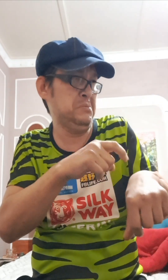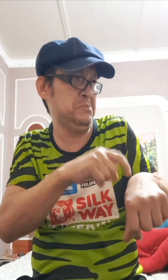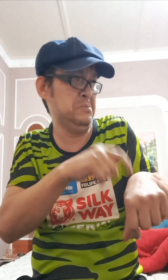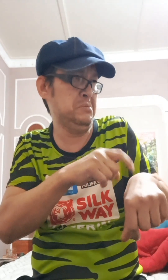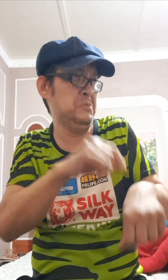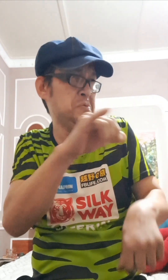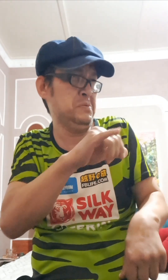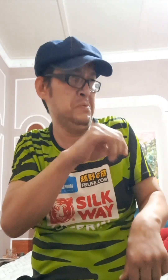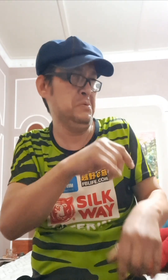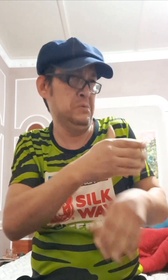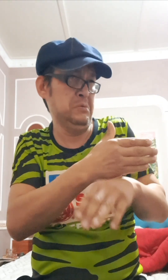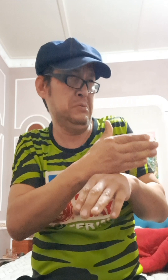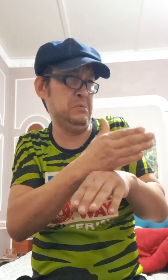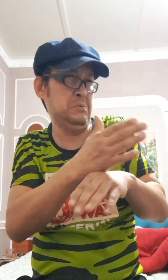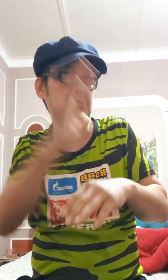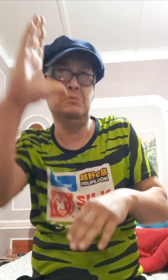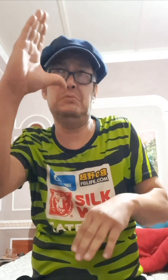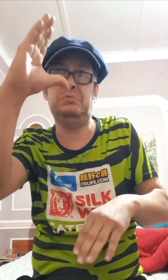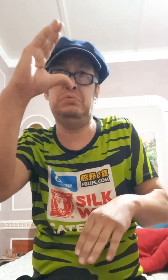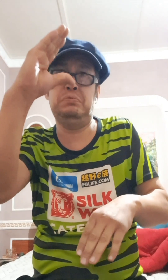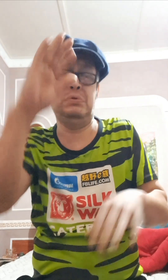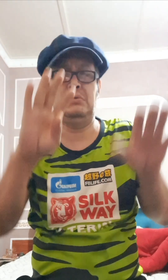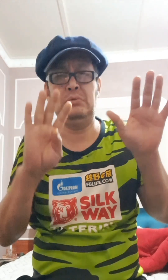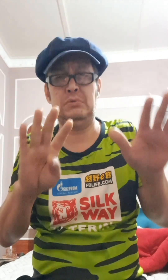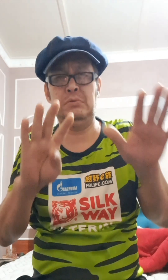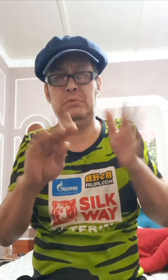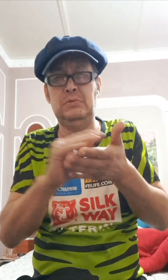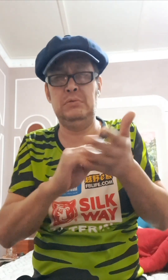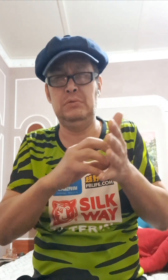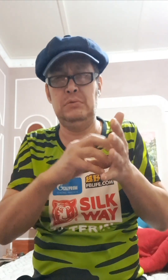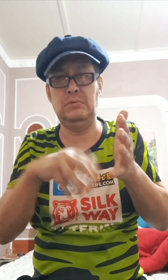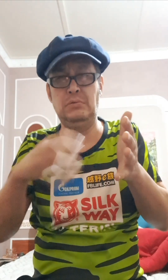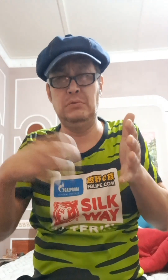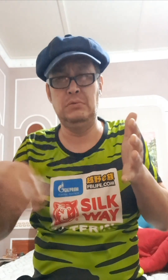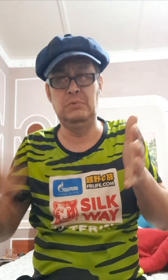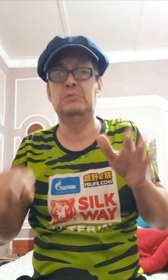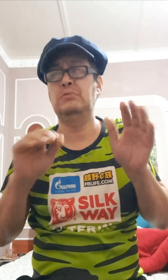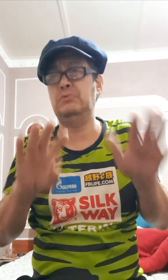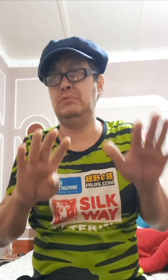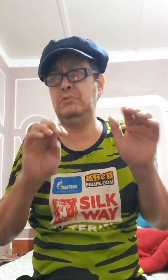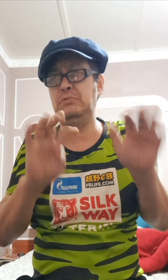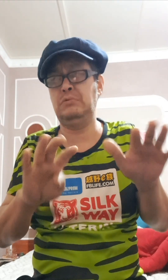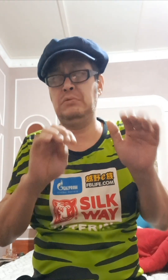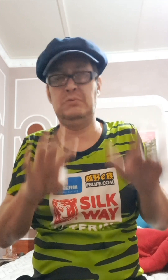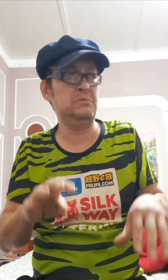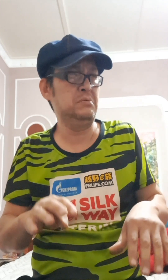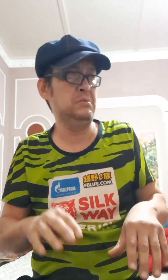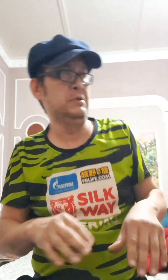se inspecciona. Se toman muestras para el control de calidad. También revisan si hay granos rotos o materiales extraños que